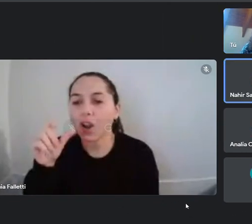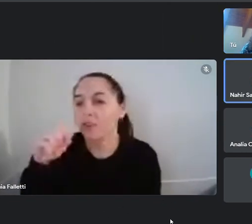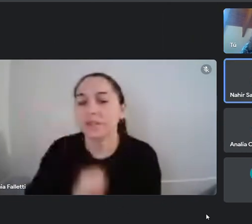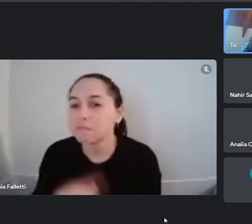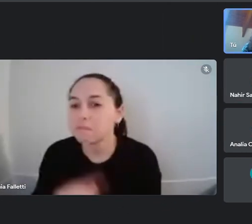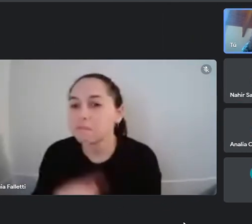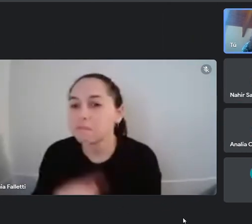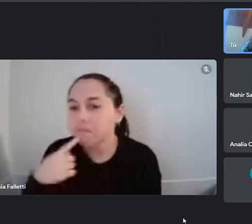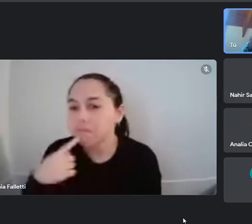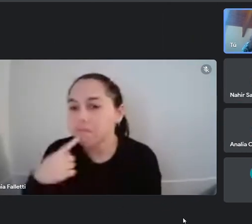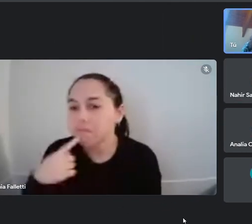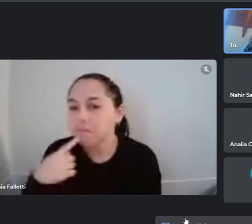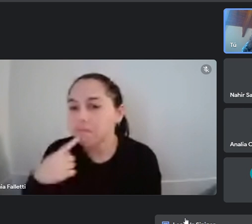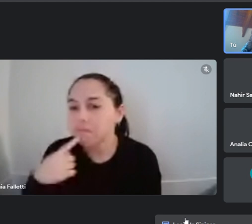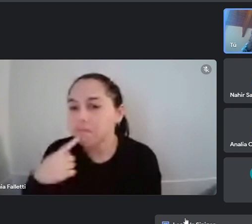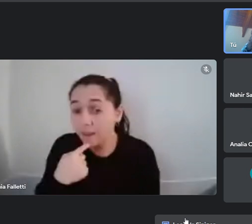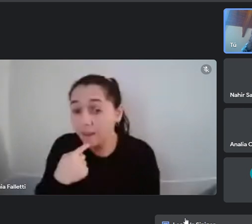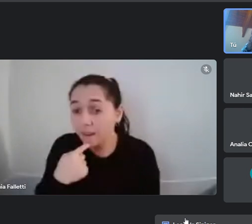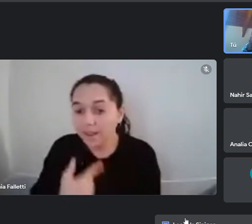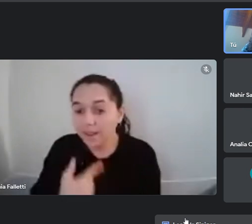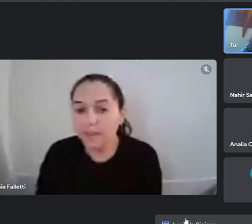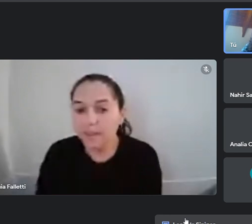¿Cómo van con las actividades?